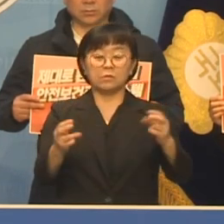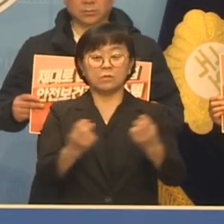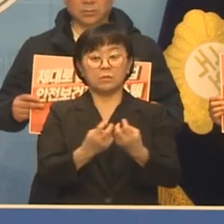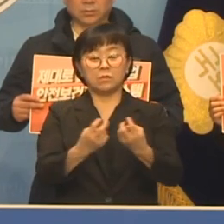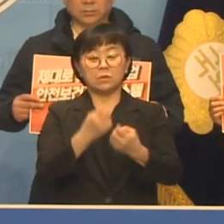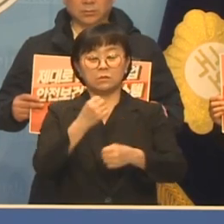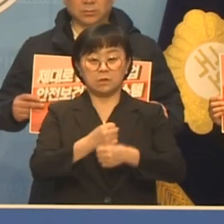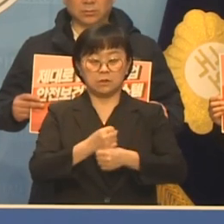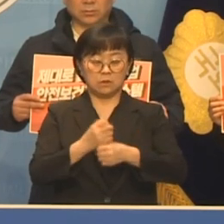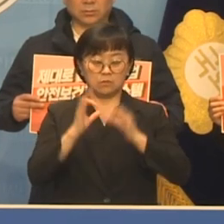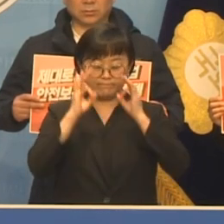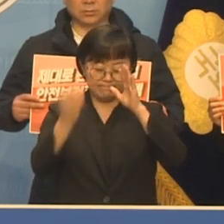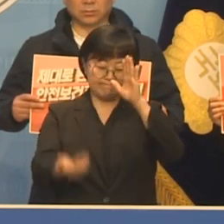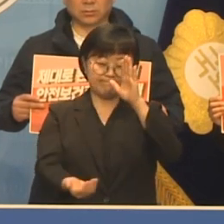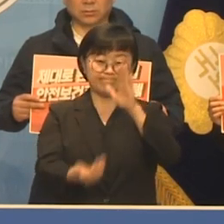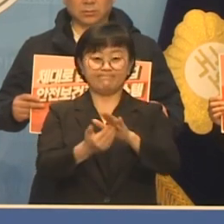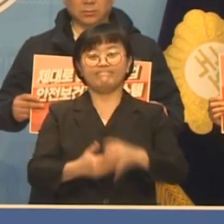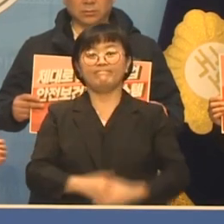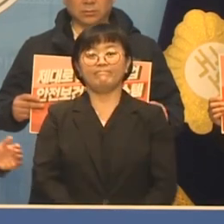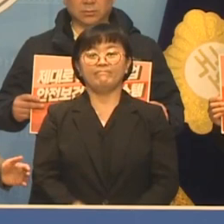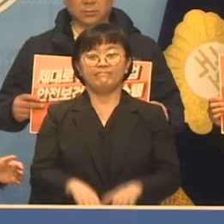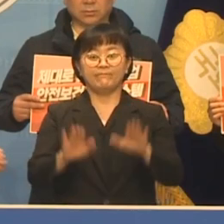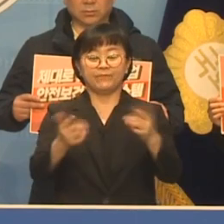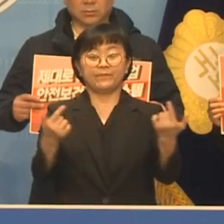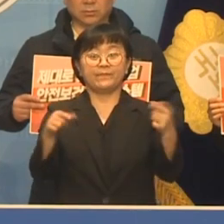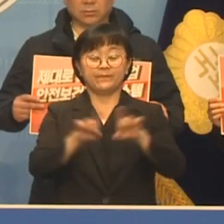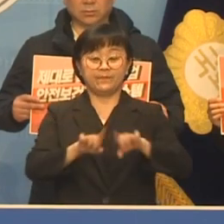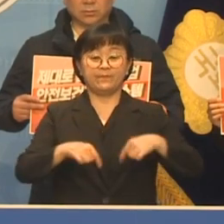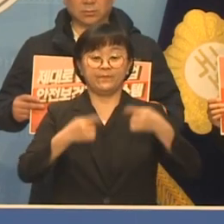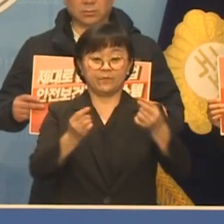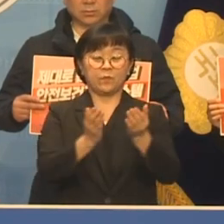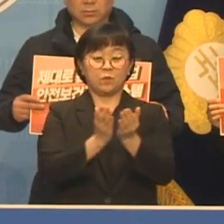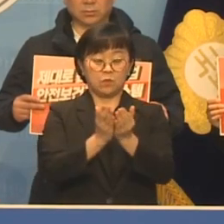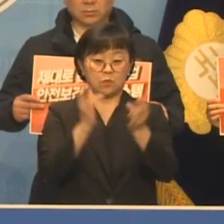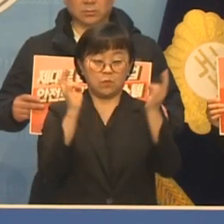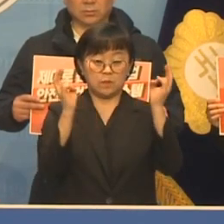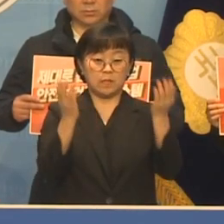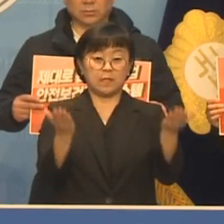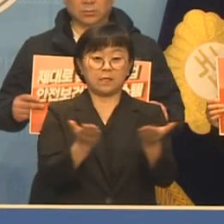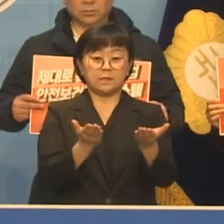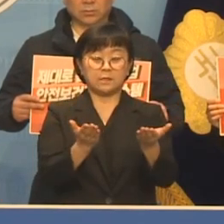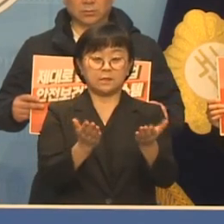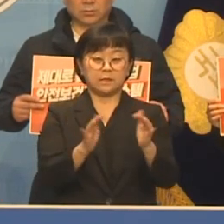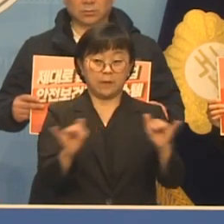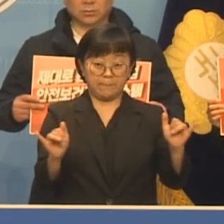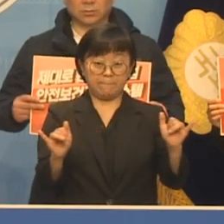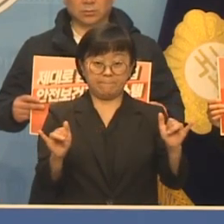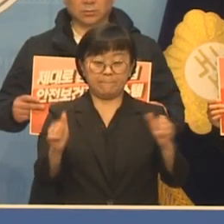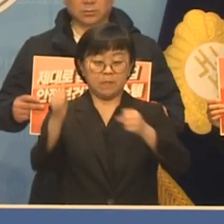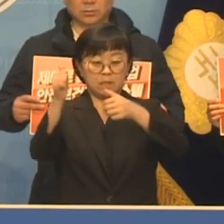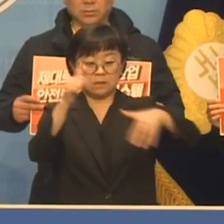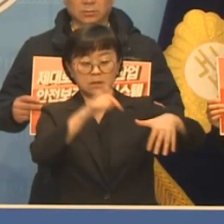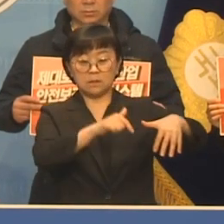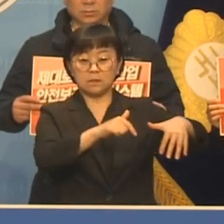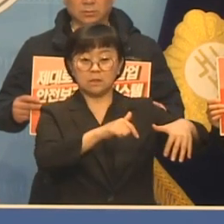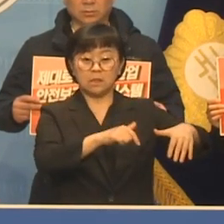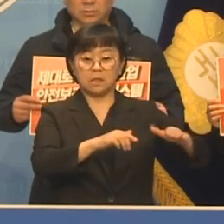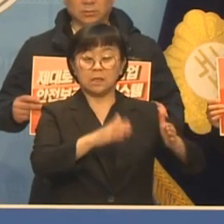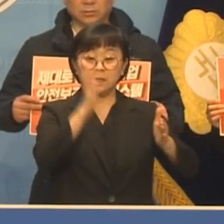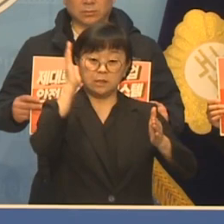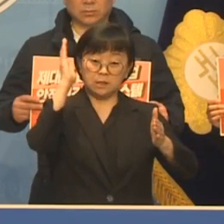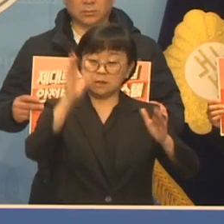데 최선을 다하겠습니다. 오늘 함께 하신 조선소의 노동자들, 하청 노동자들의 이야기를